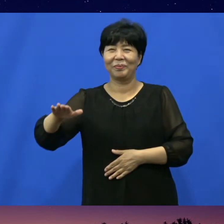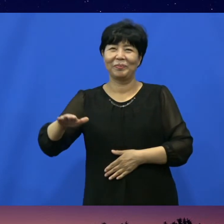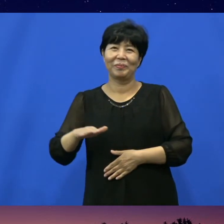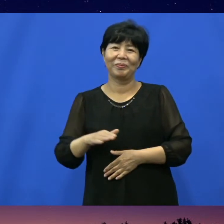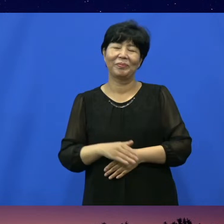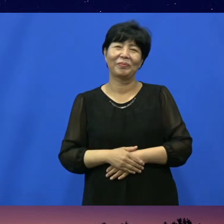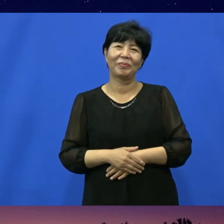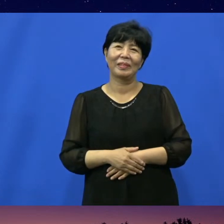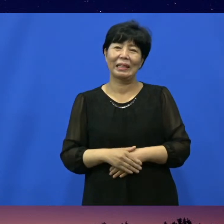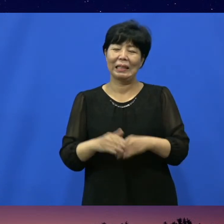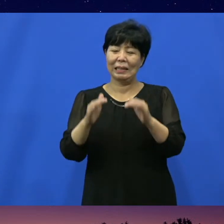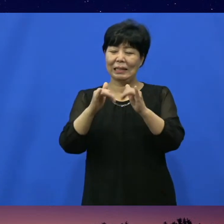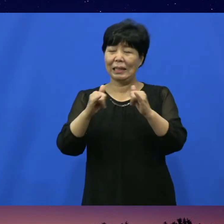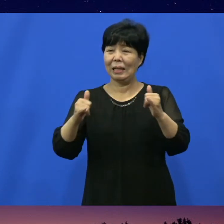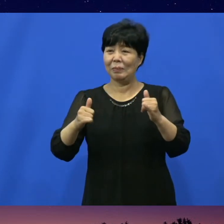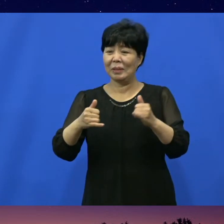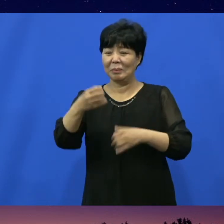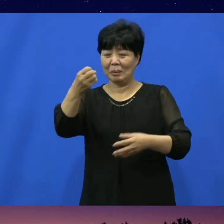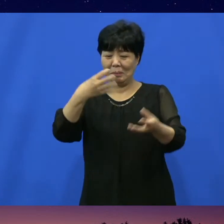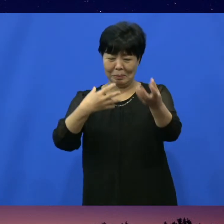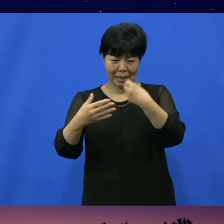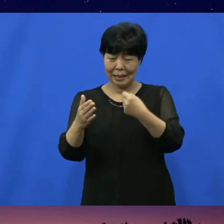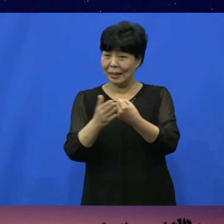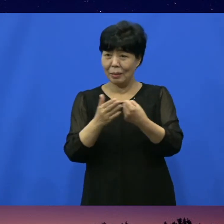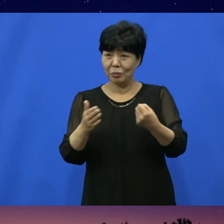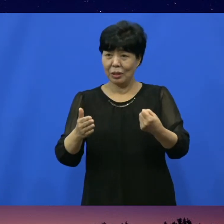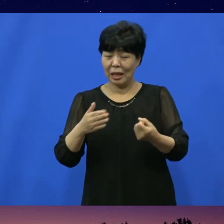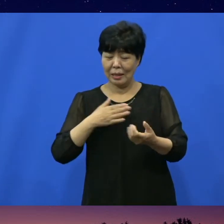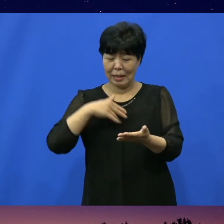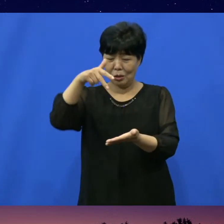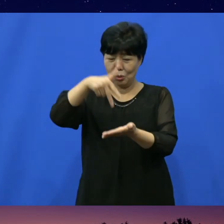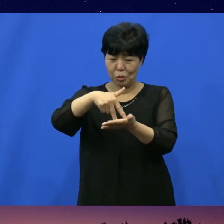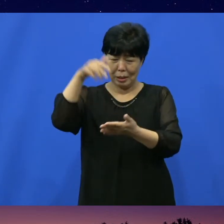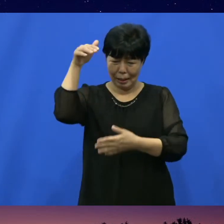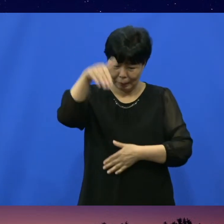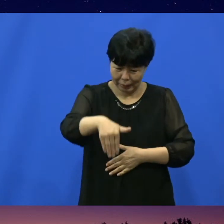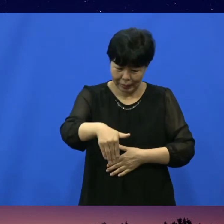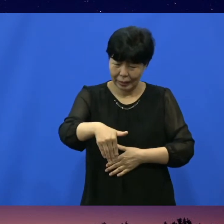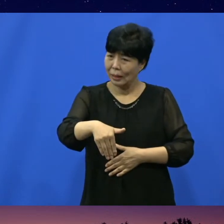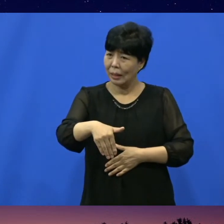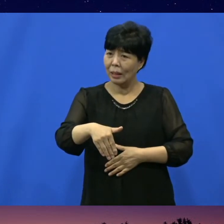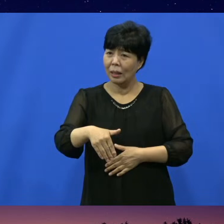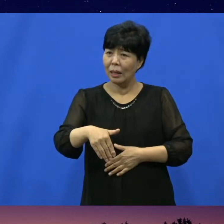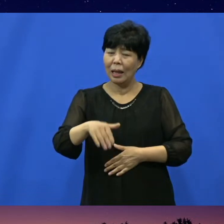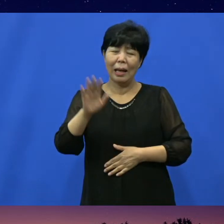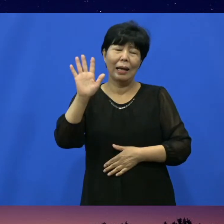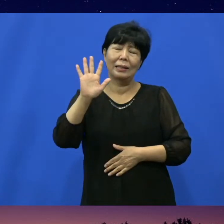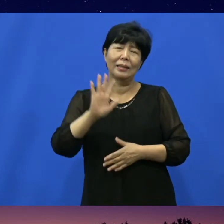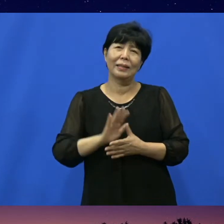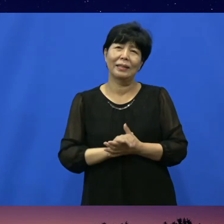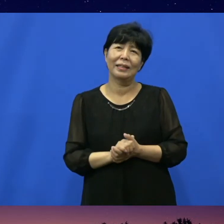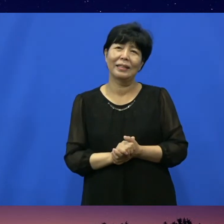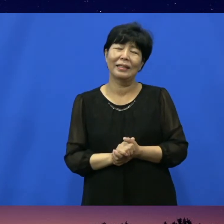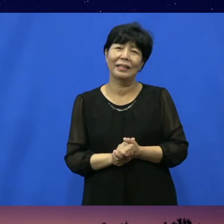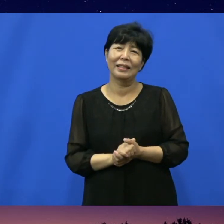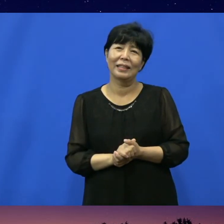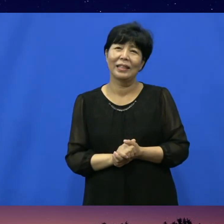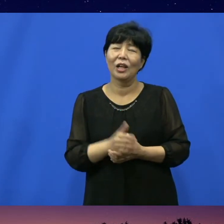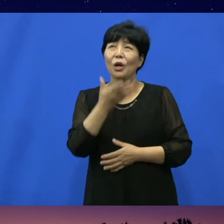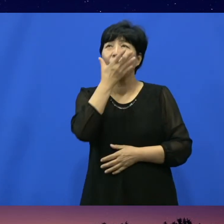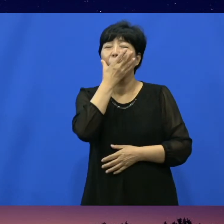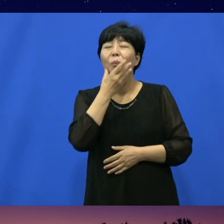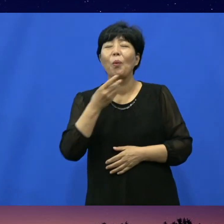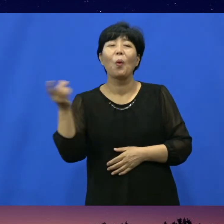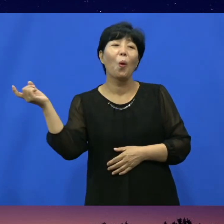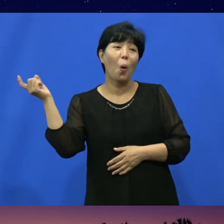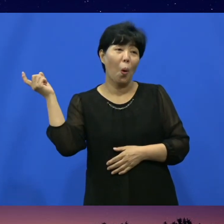사람들의 어떤 말에 평가에서 내 존재가 평가절하되고 휘둘릴 수 있는 존재가 아니라는 거잖아요. 그러니까 복음이 우리의